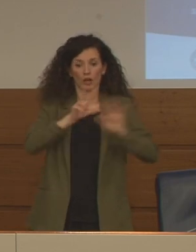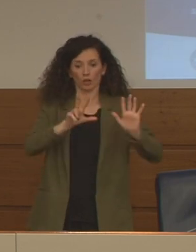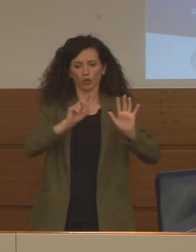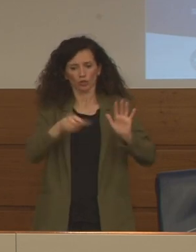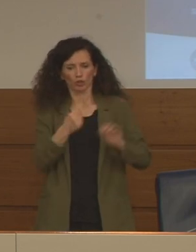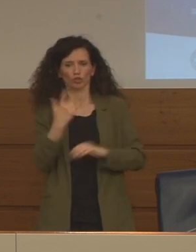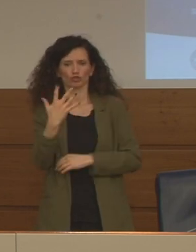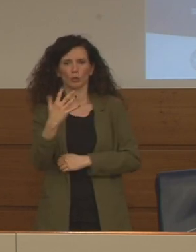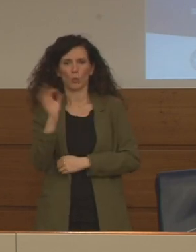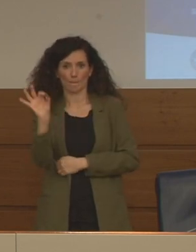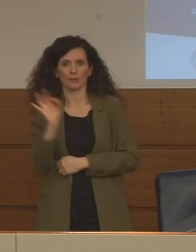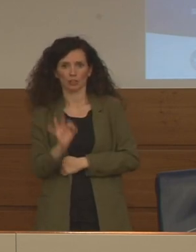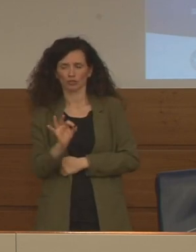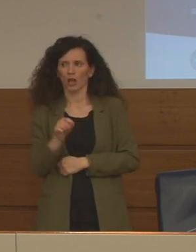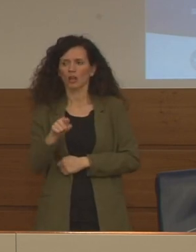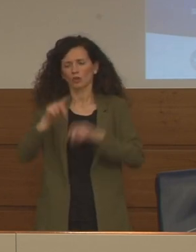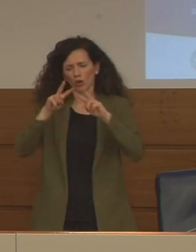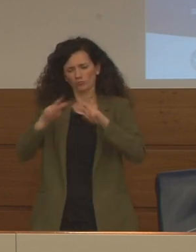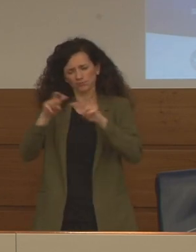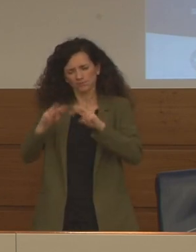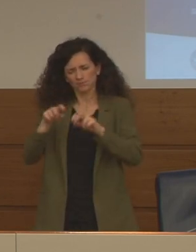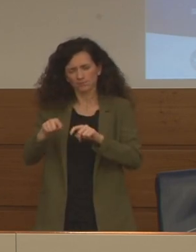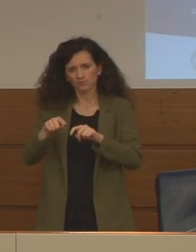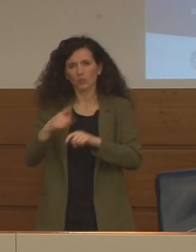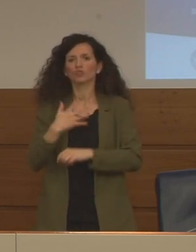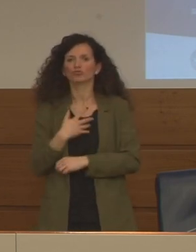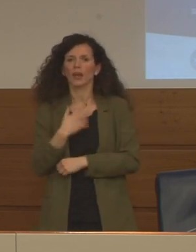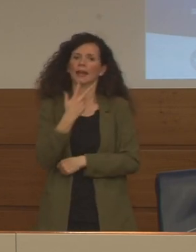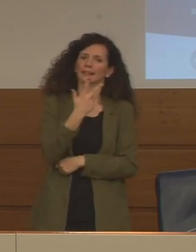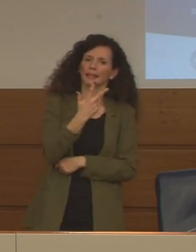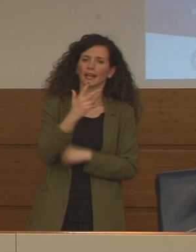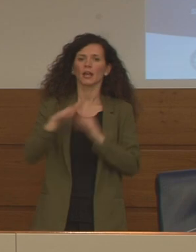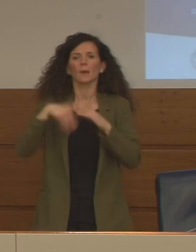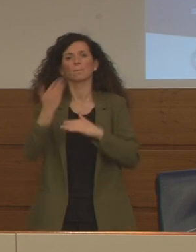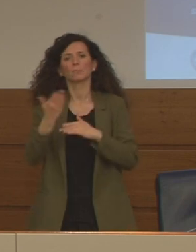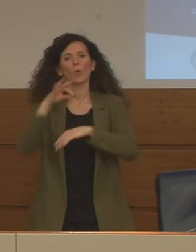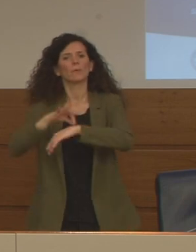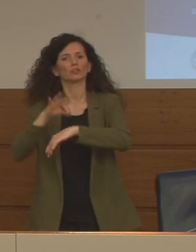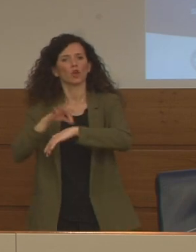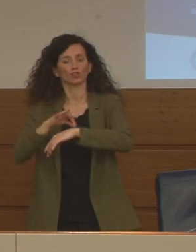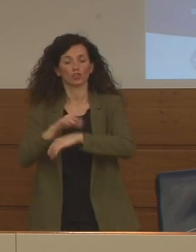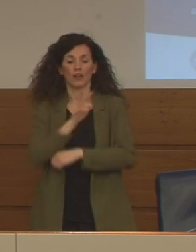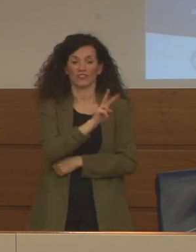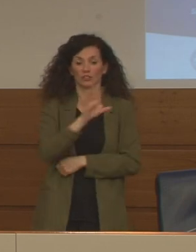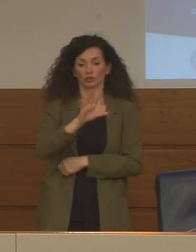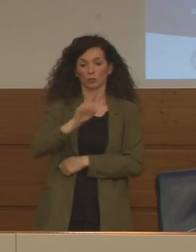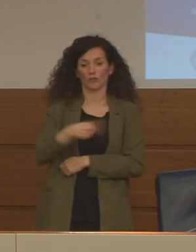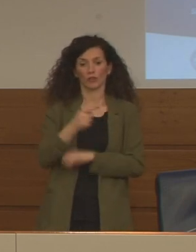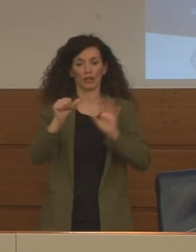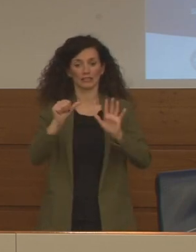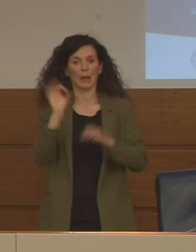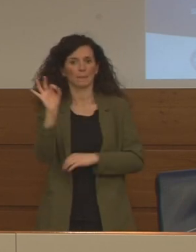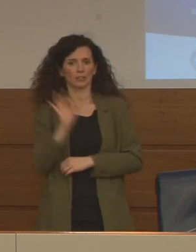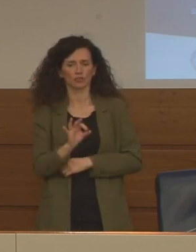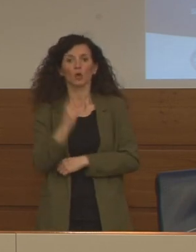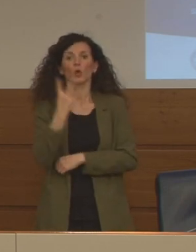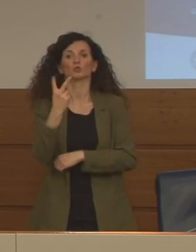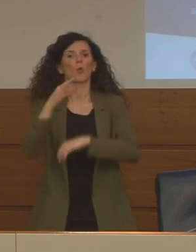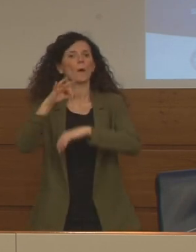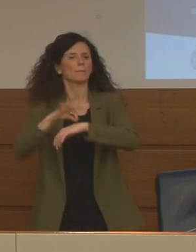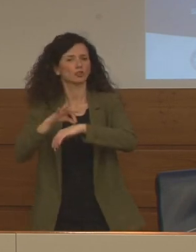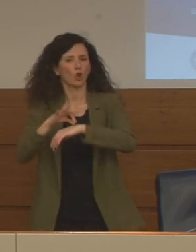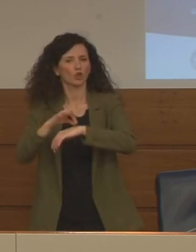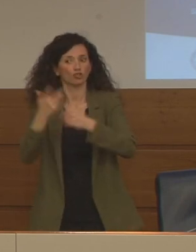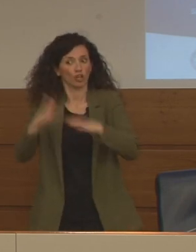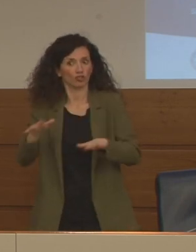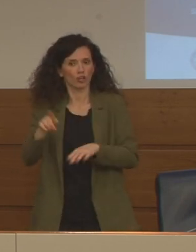cento delle persone esaminate a tre o più patologie il 25.6 per cento a due patologie e